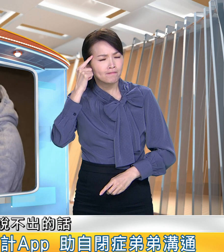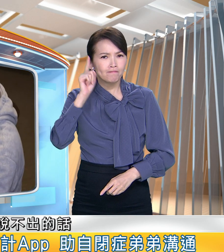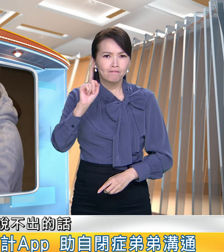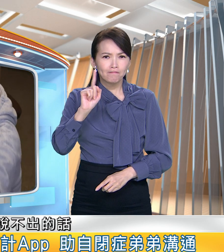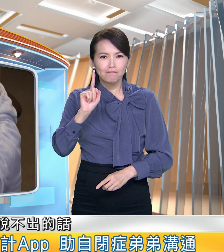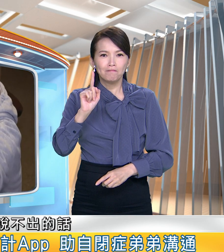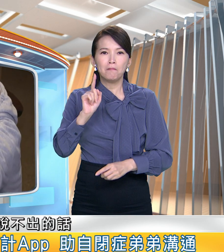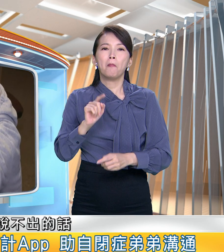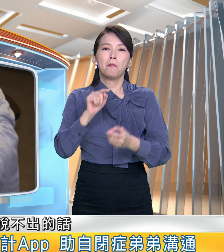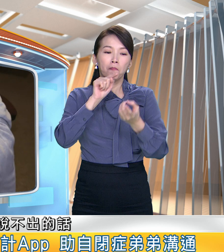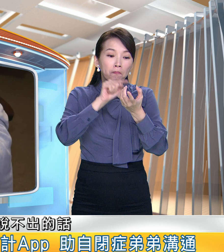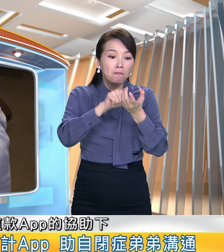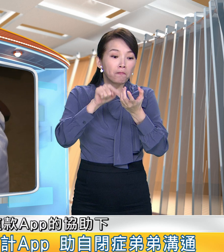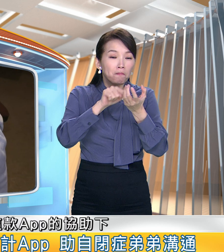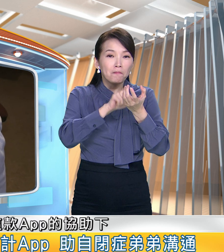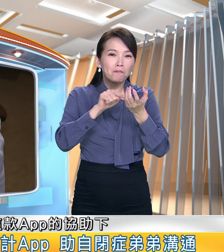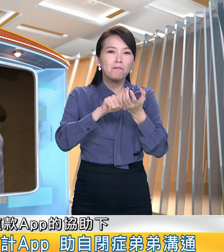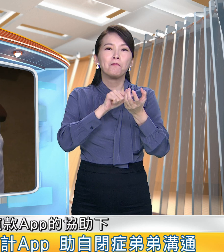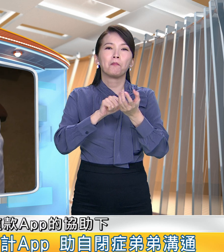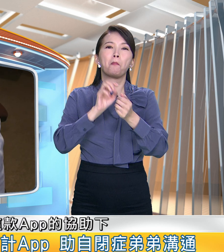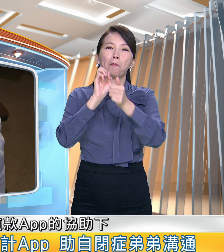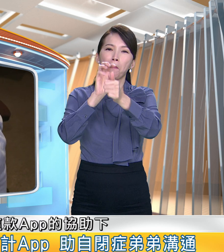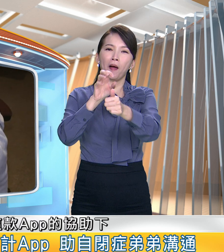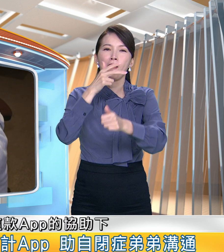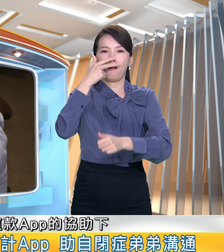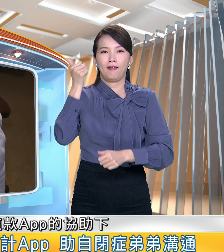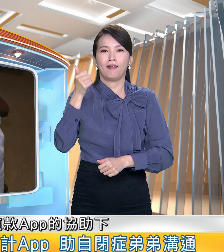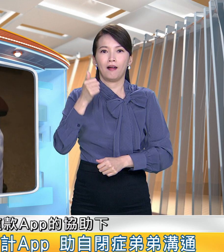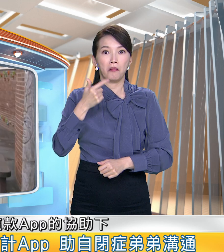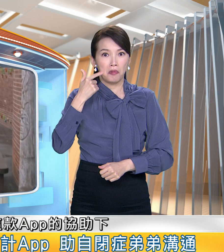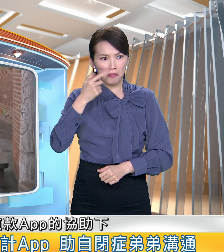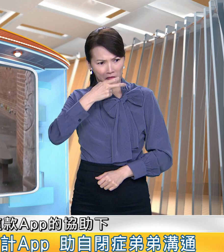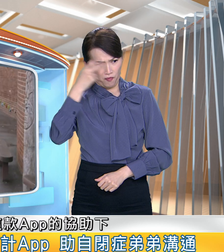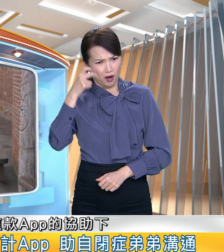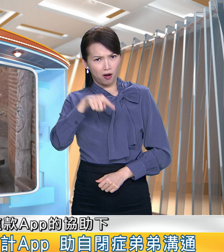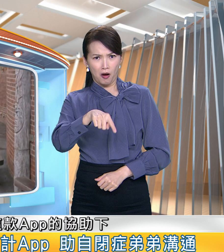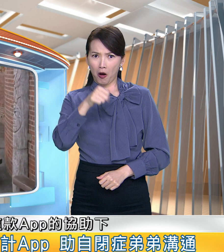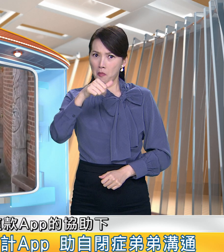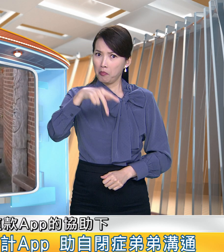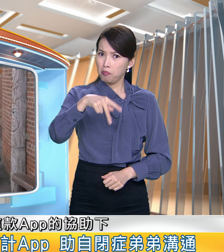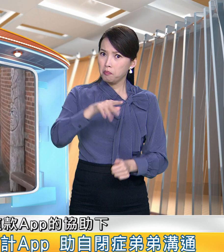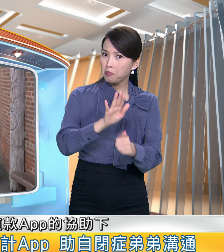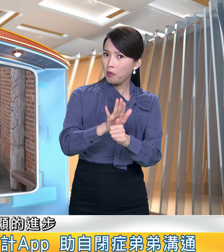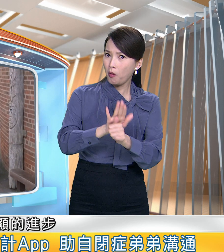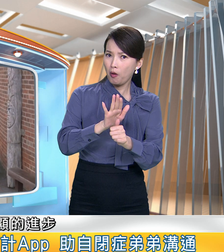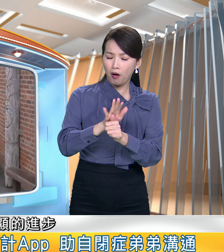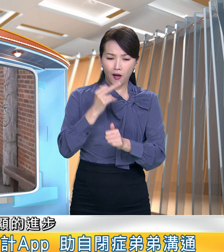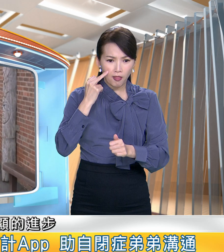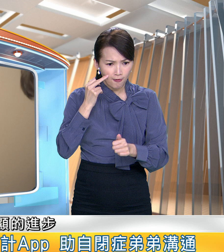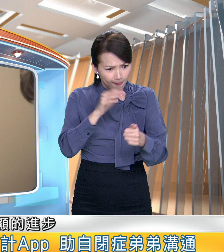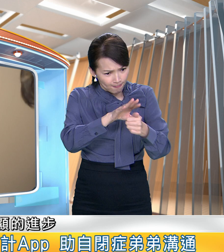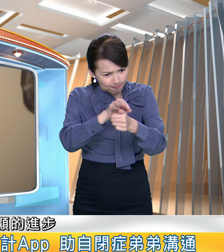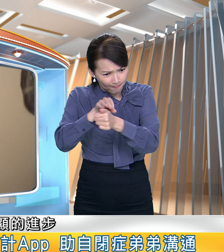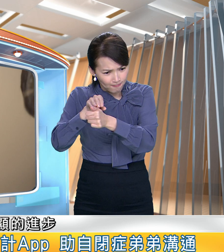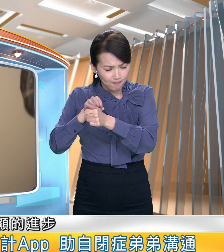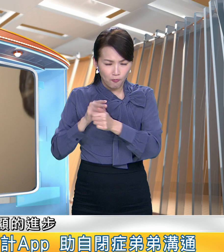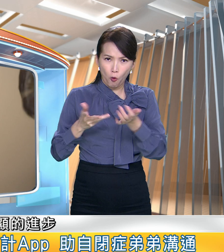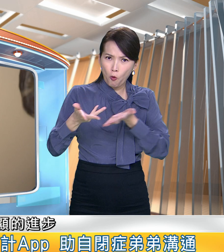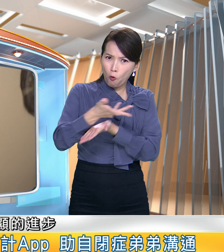话。而爸爸发现，在这款 App 的协助下，弟弟的学习有明显的进